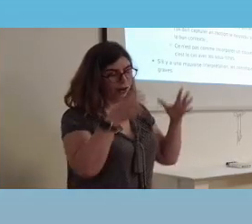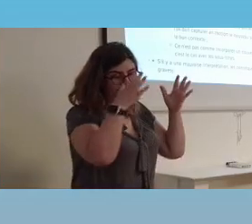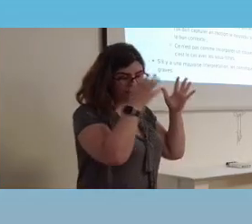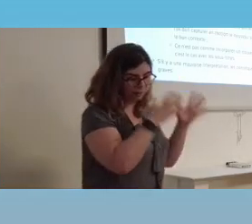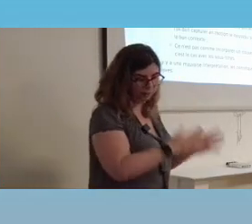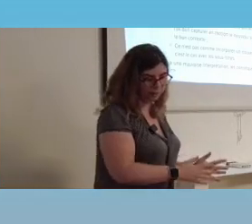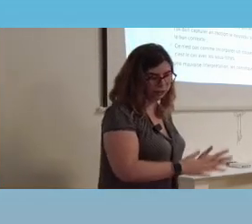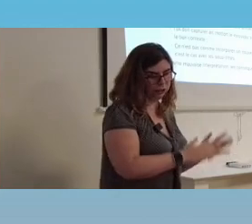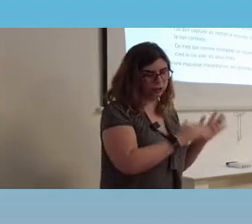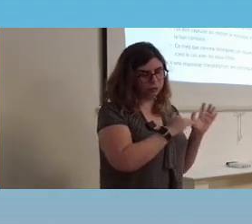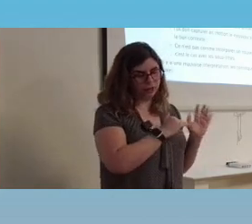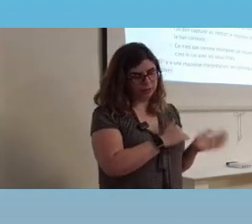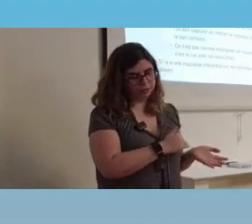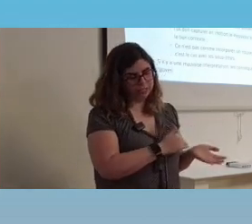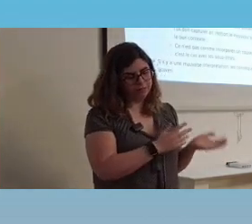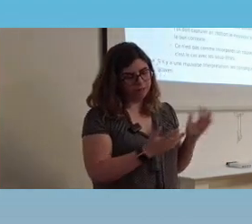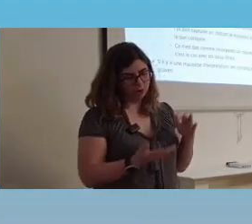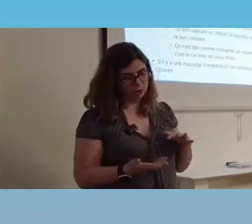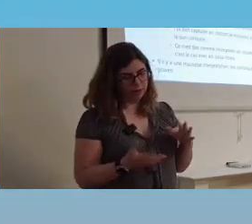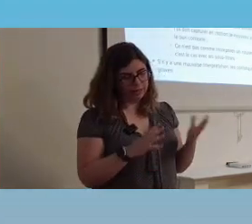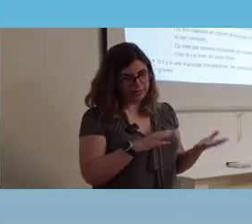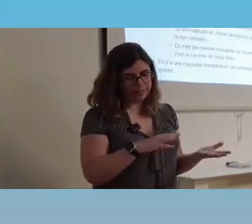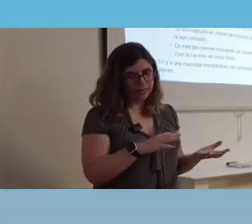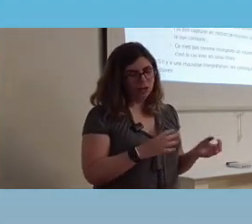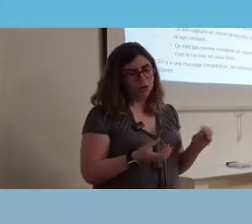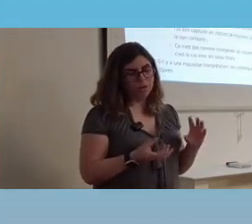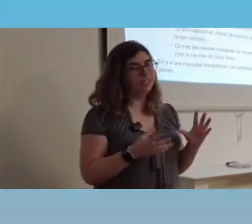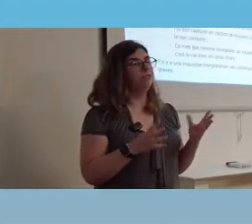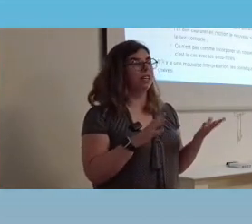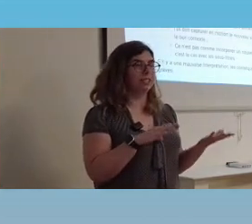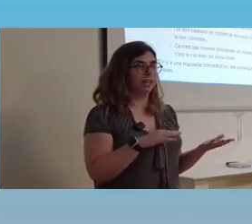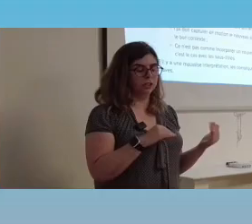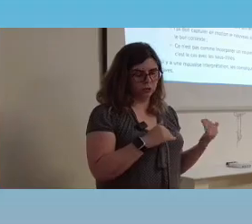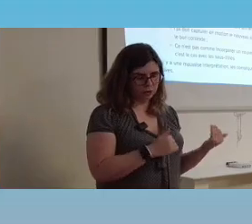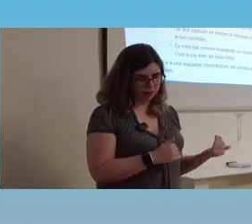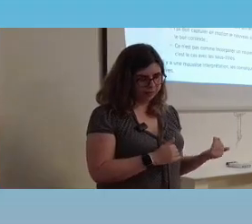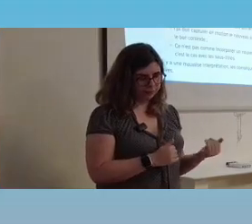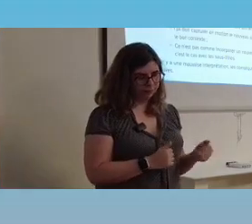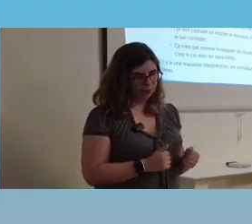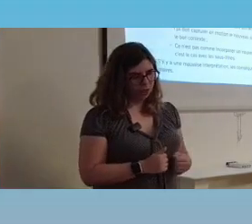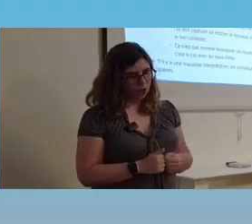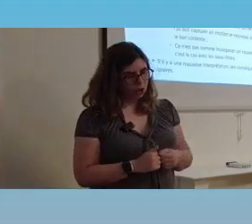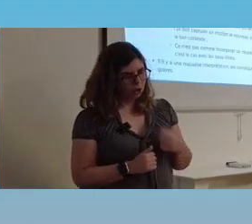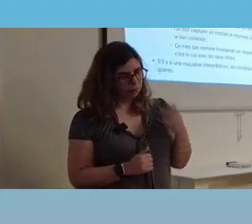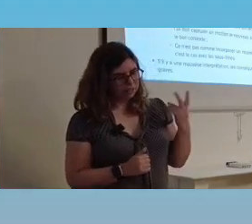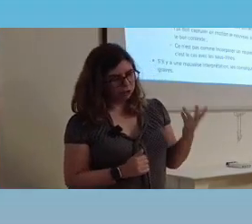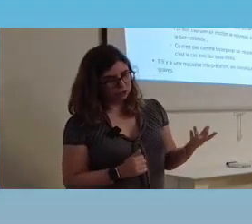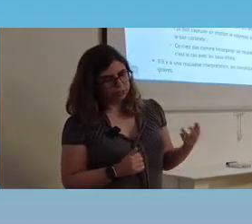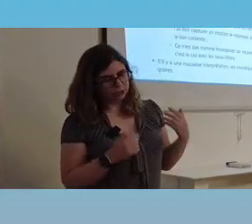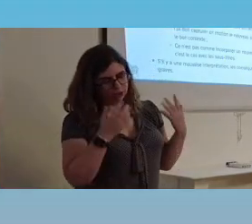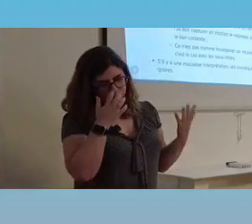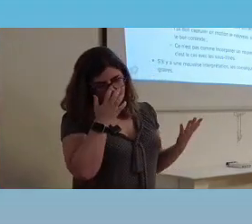restituées, que la traduction de la langue des signes vers oral et écrit, ou vice-versa, soit correcte, que la base de données soit